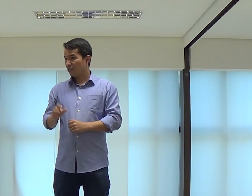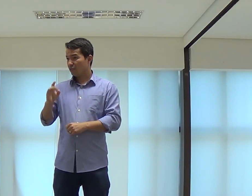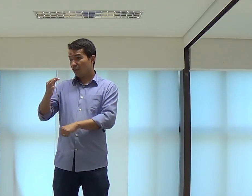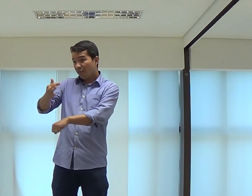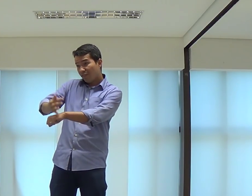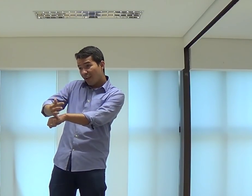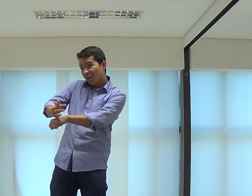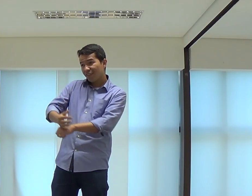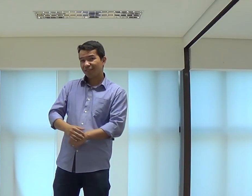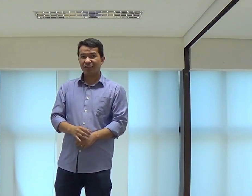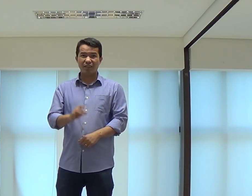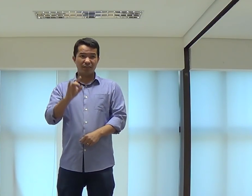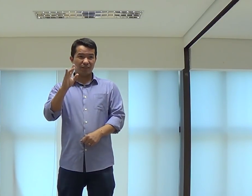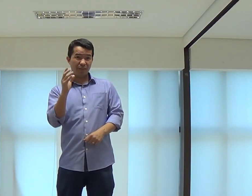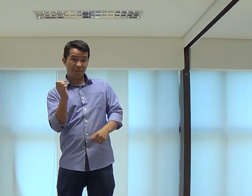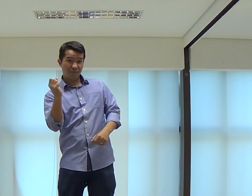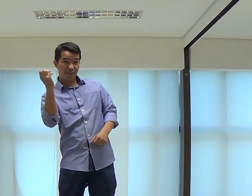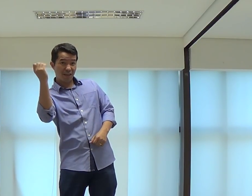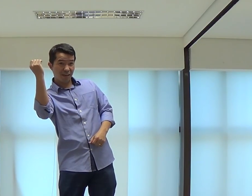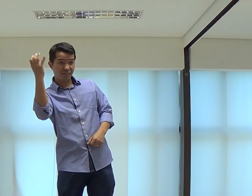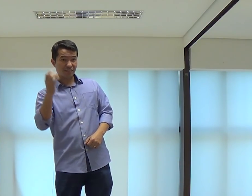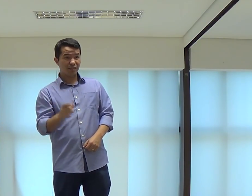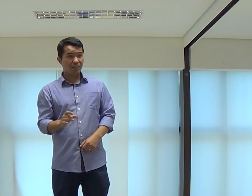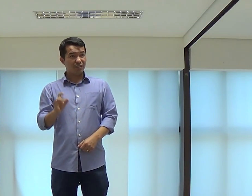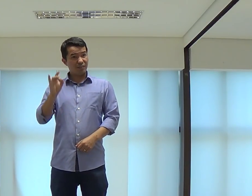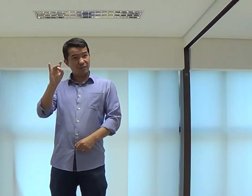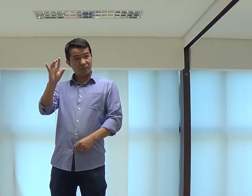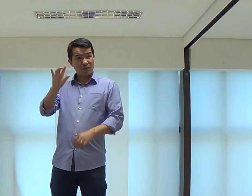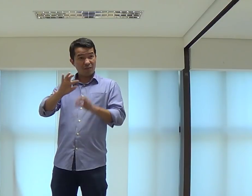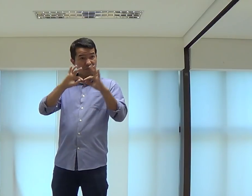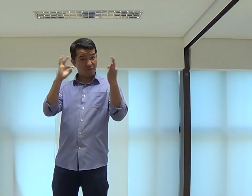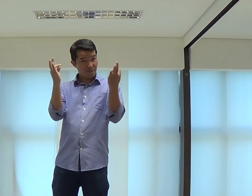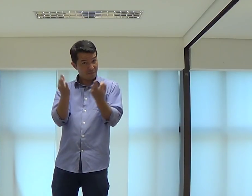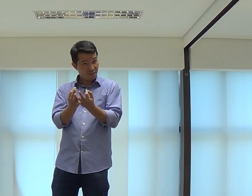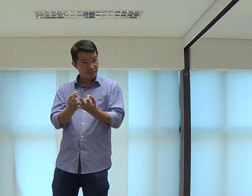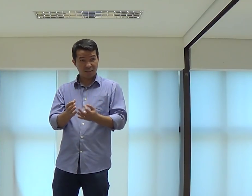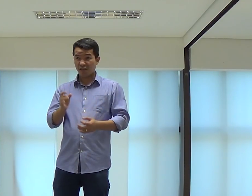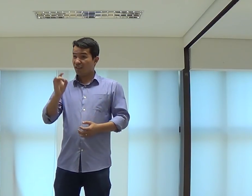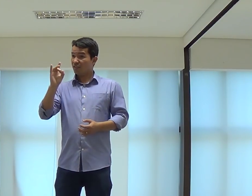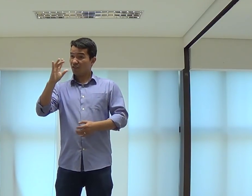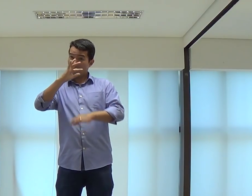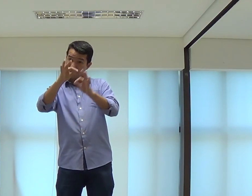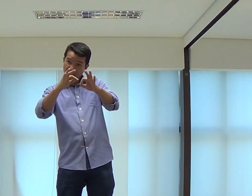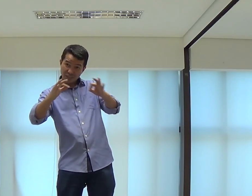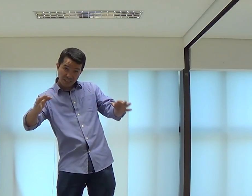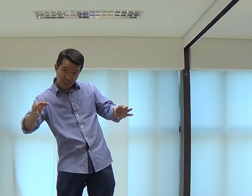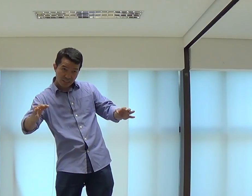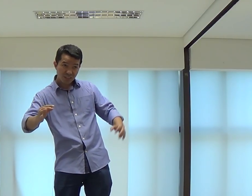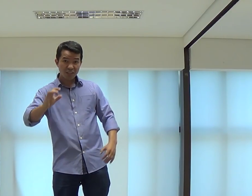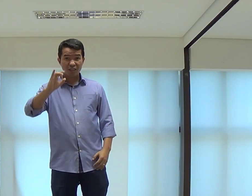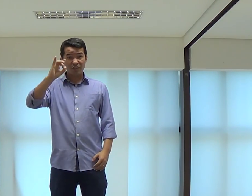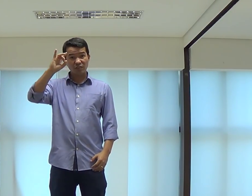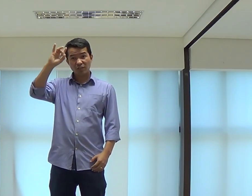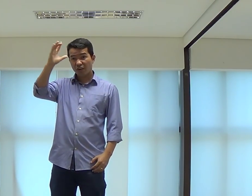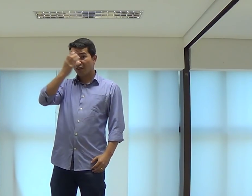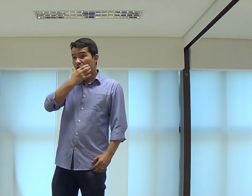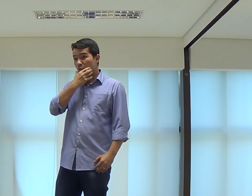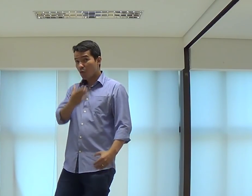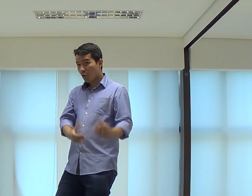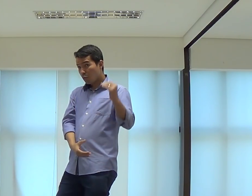festa? É só férias? É só viajar? É só família? É só ganhar